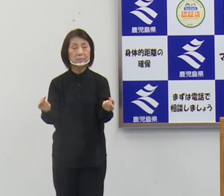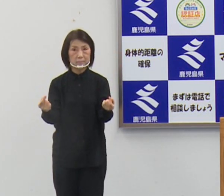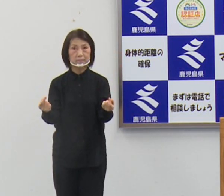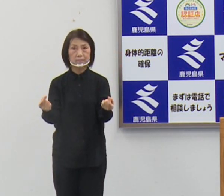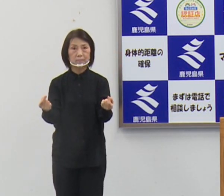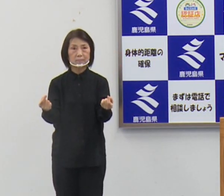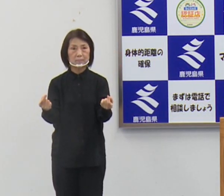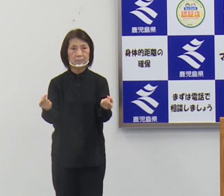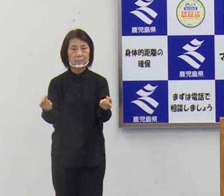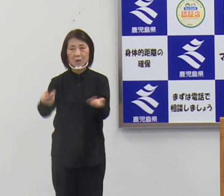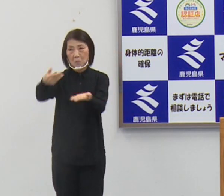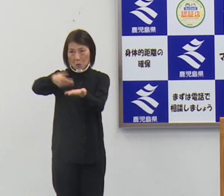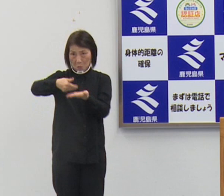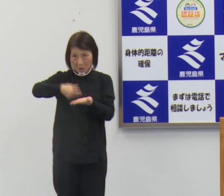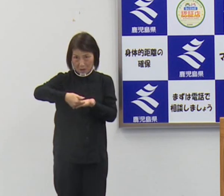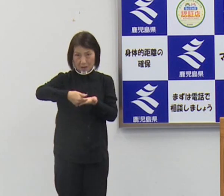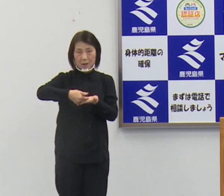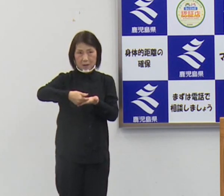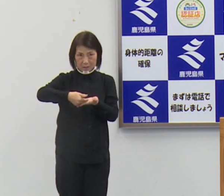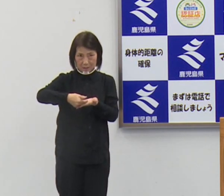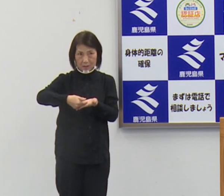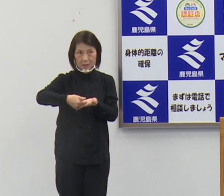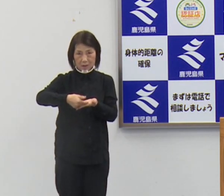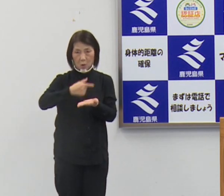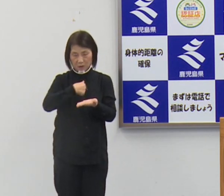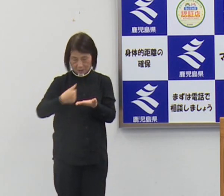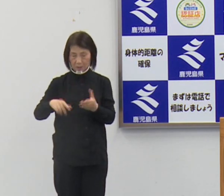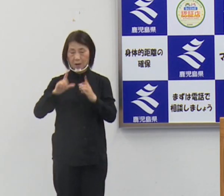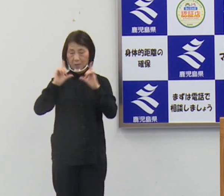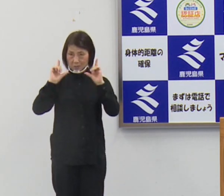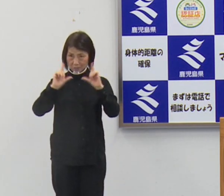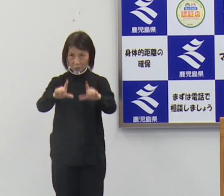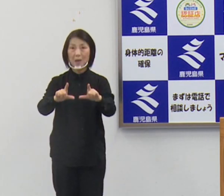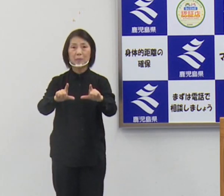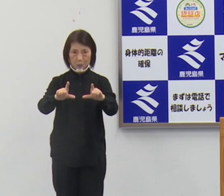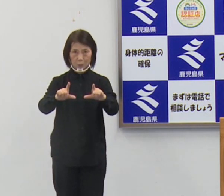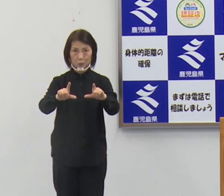う求められればというよりは、こちらの方からむしろ積極的に